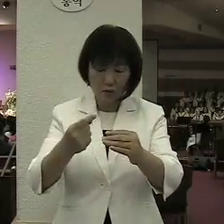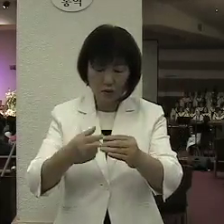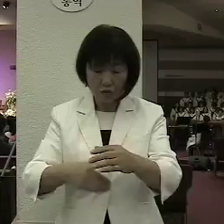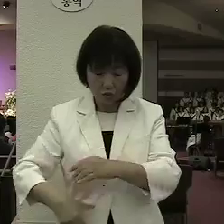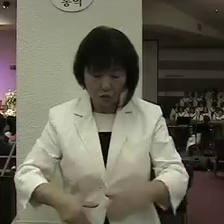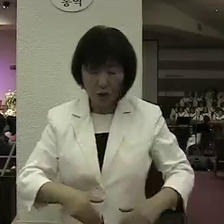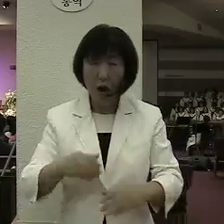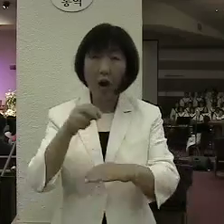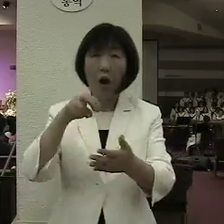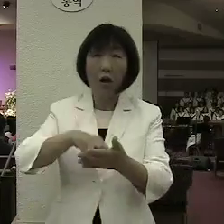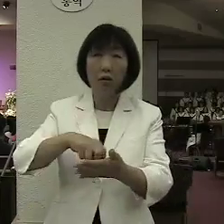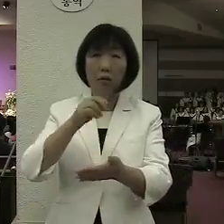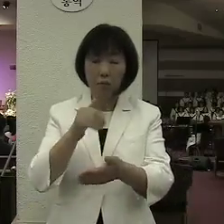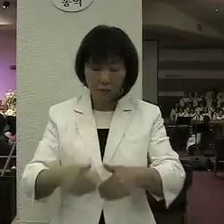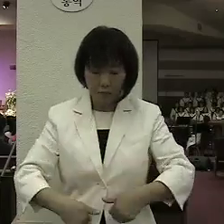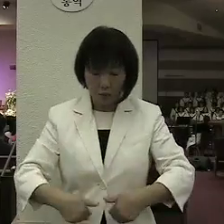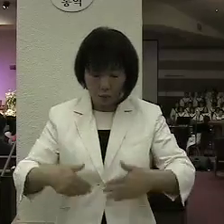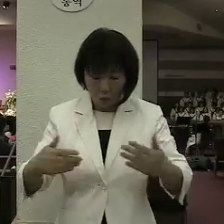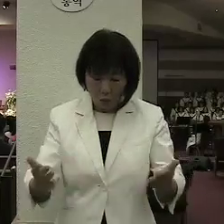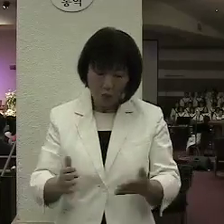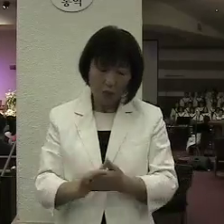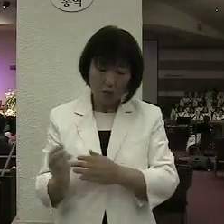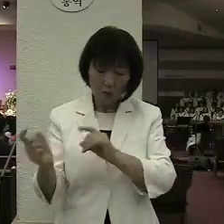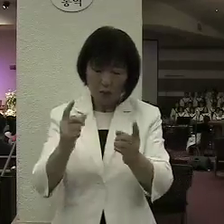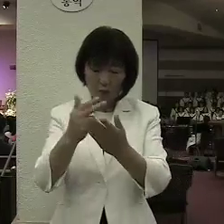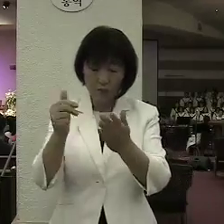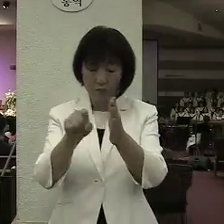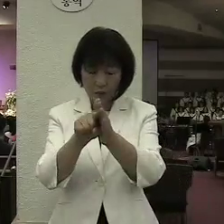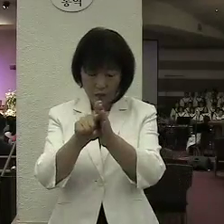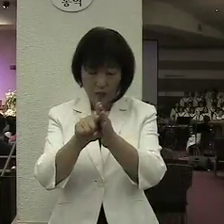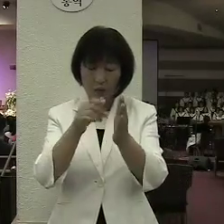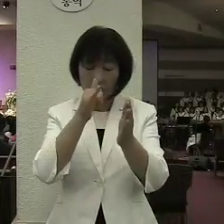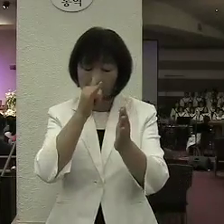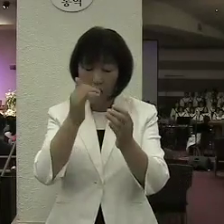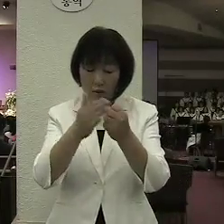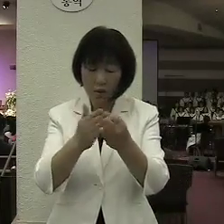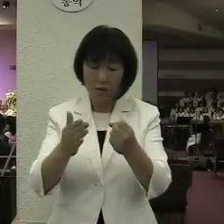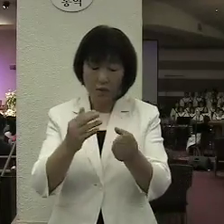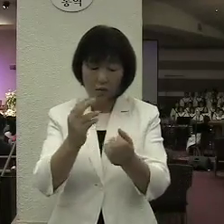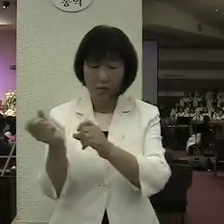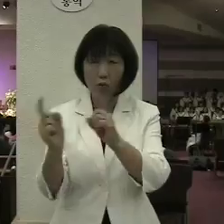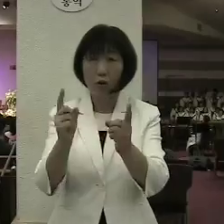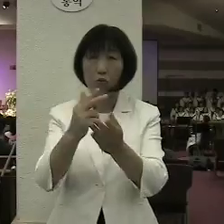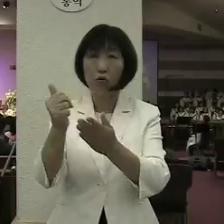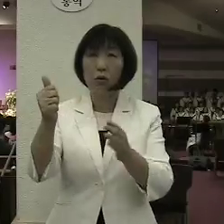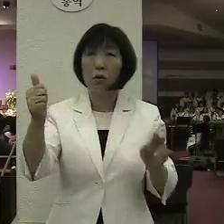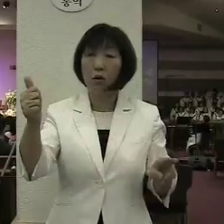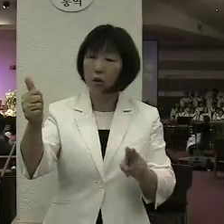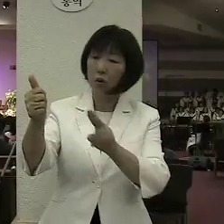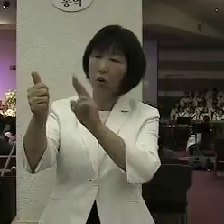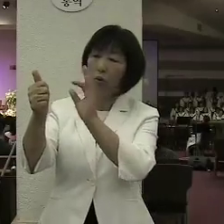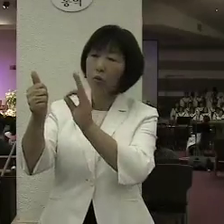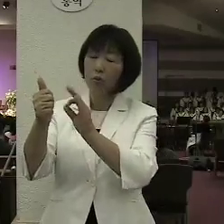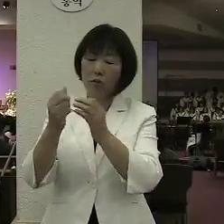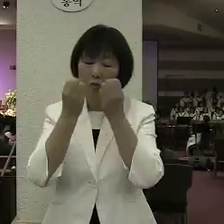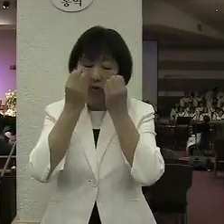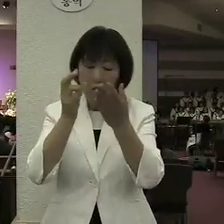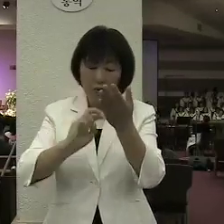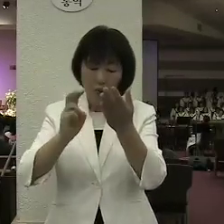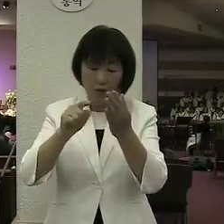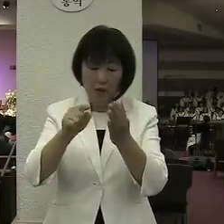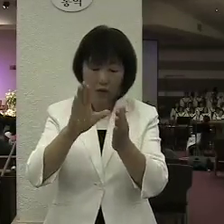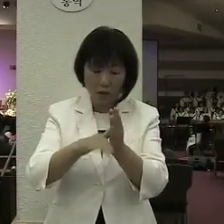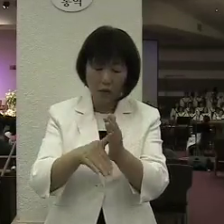주님이 계시기 때문에 부활하신 주님 앞에서 우리가 찬양을 할 수 있는 것이죠. 그래서 우리 예수 믿는 자들은 장례식에